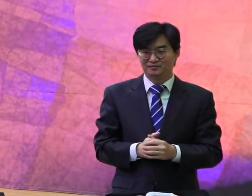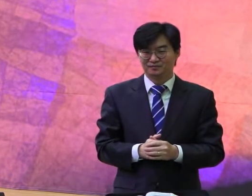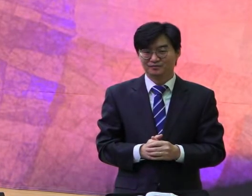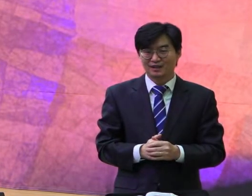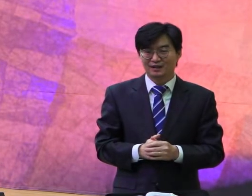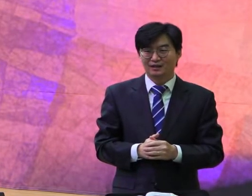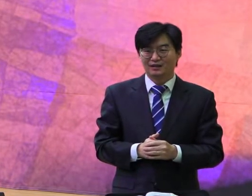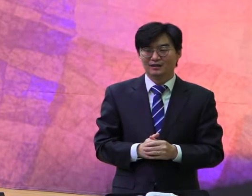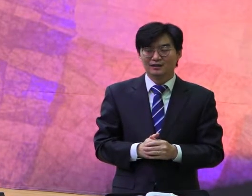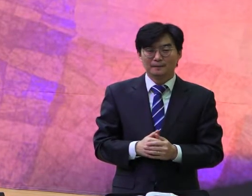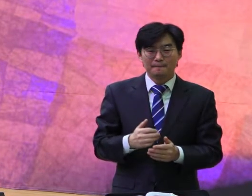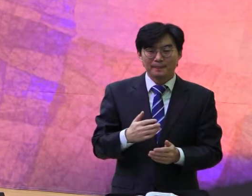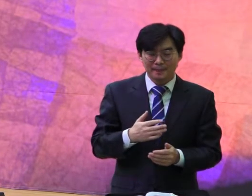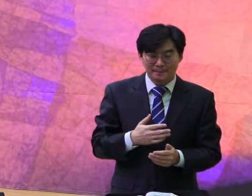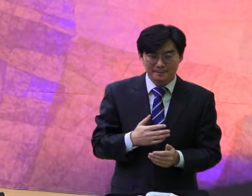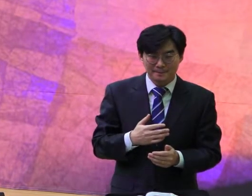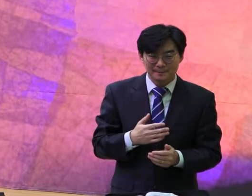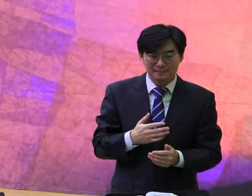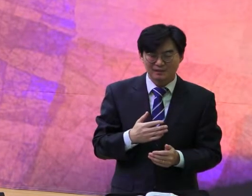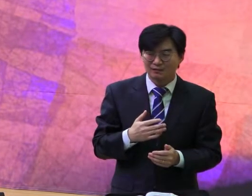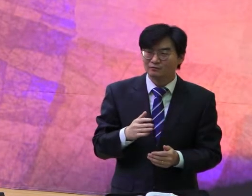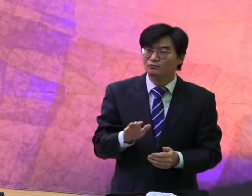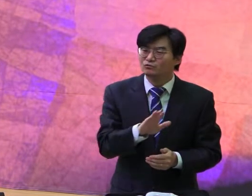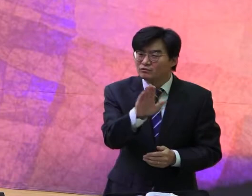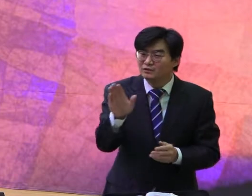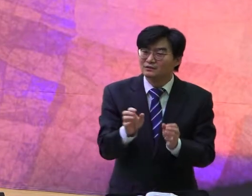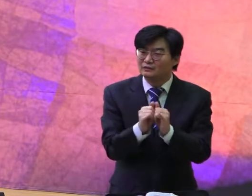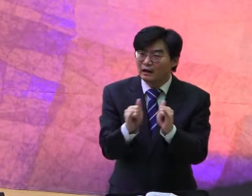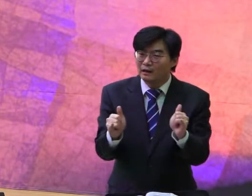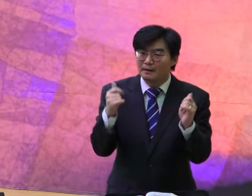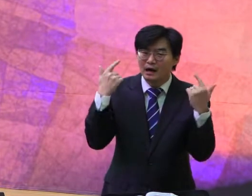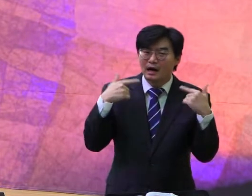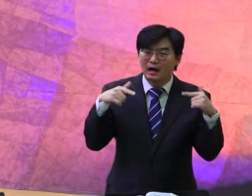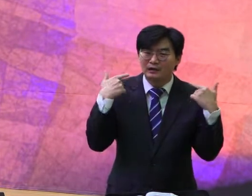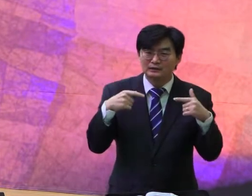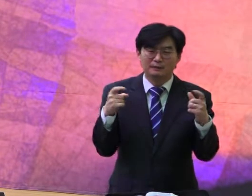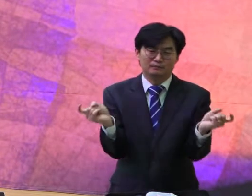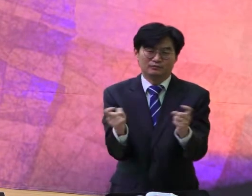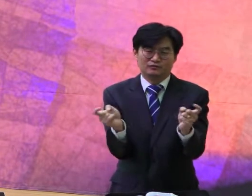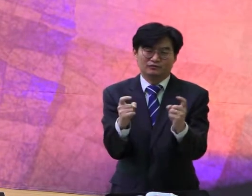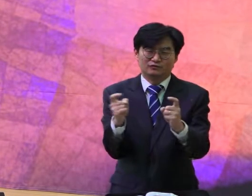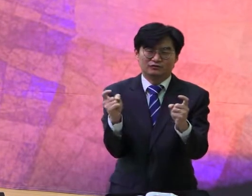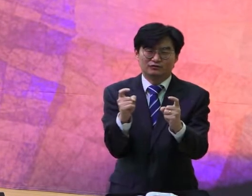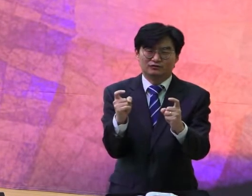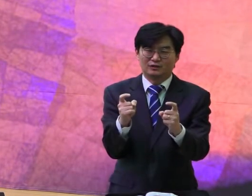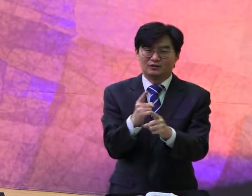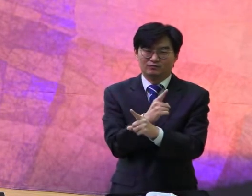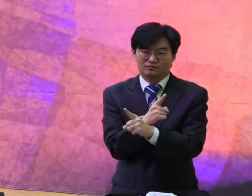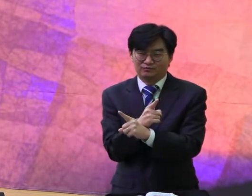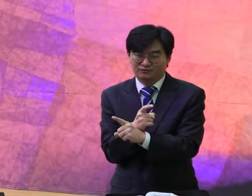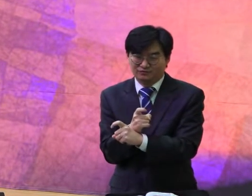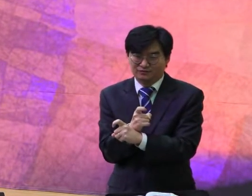그래서 속상하기도 하고 그래서 다투고 그래서 큰 소리 내고 그리고 나를